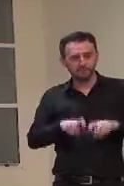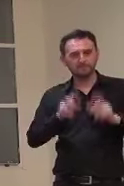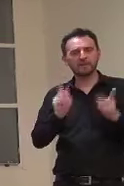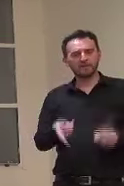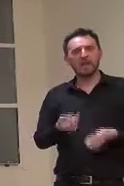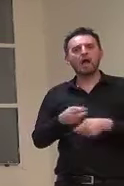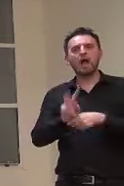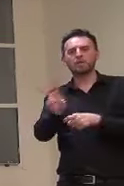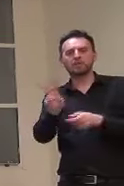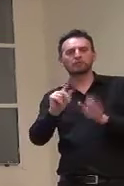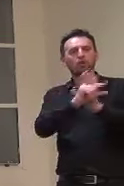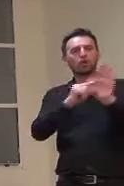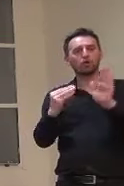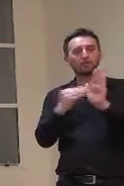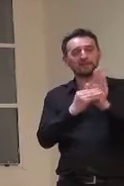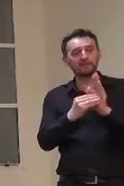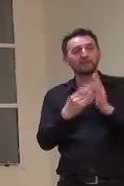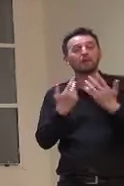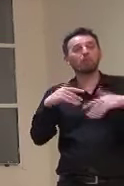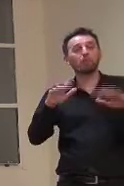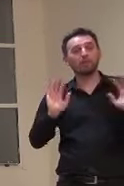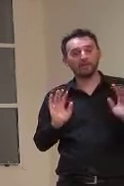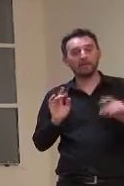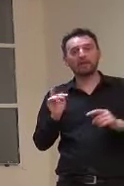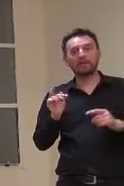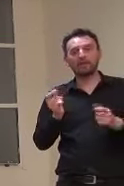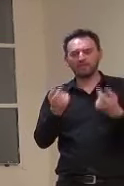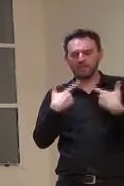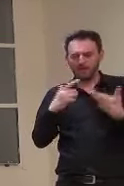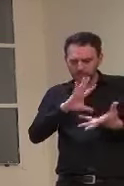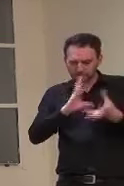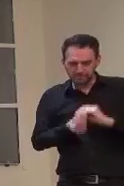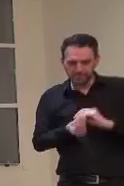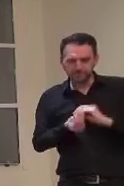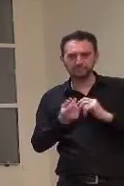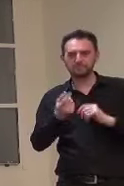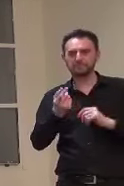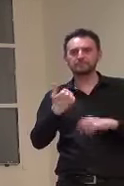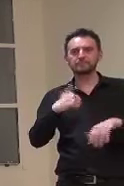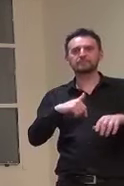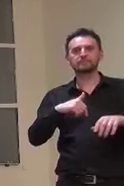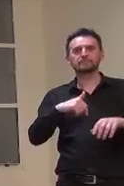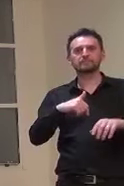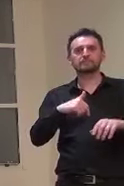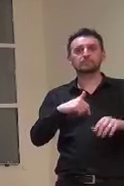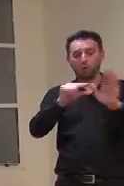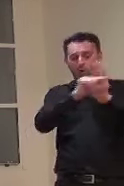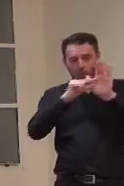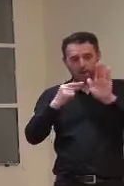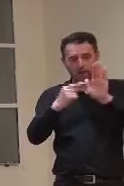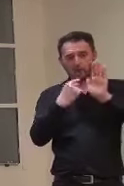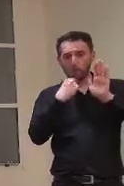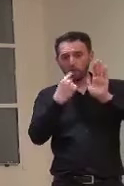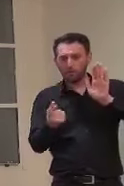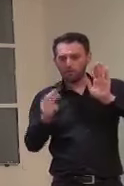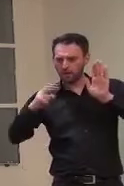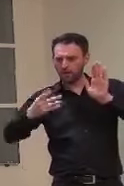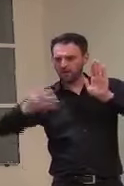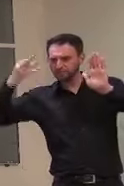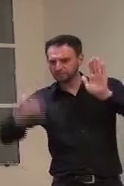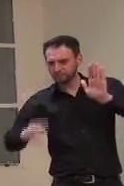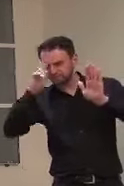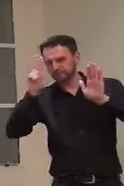medidas no capacidad que permitan adecuar en la letra de una norma lo que realmente es